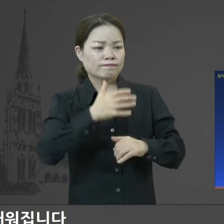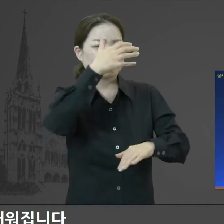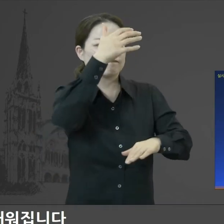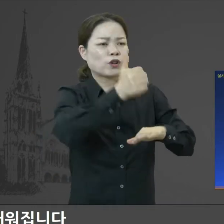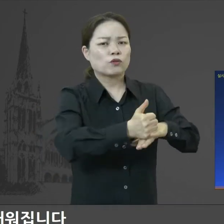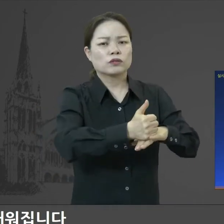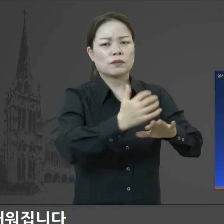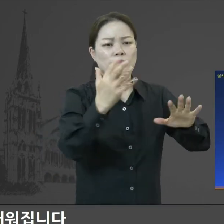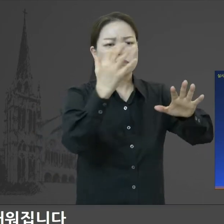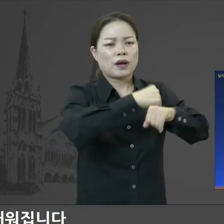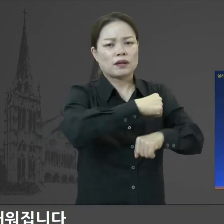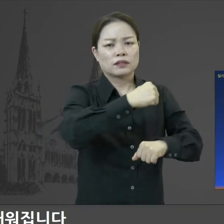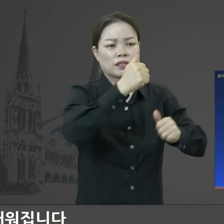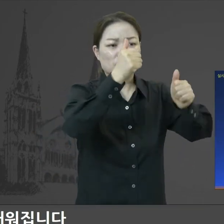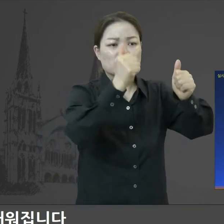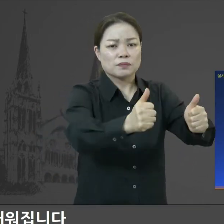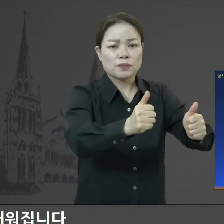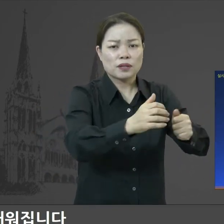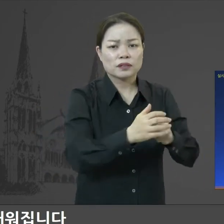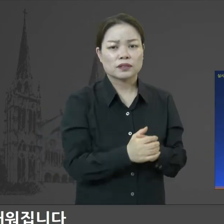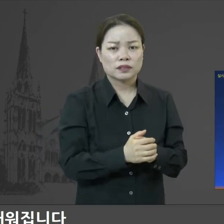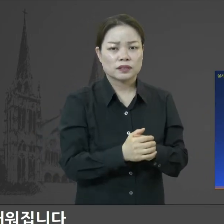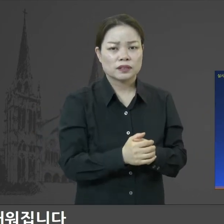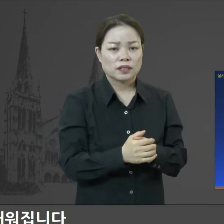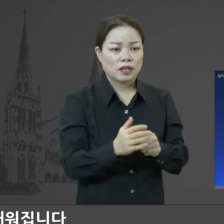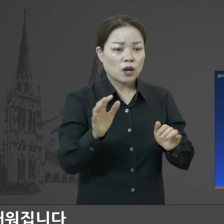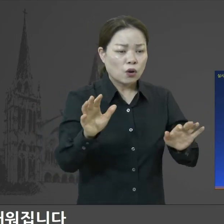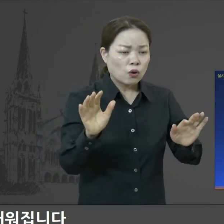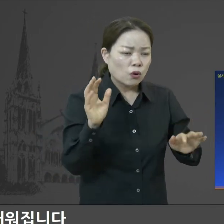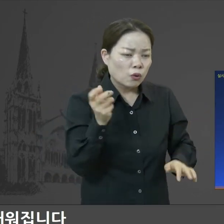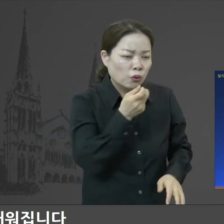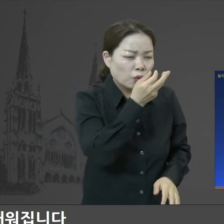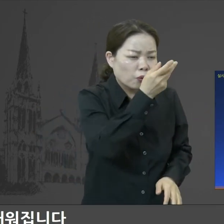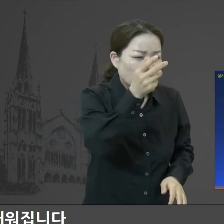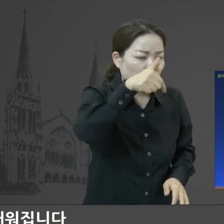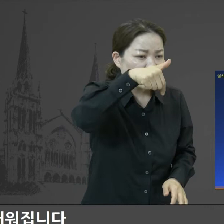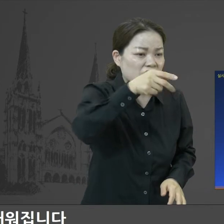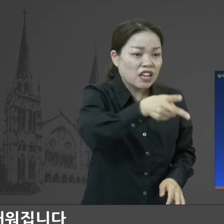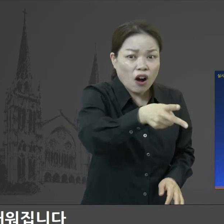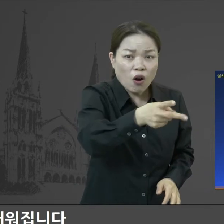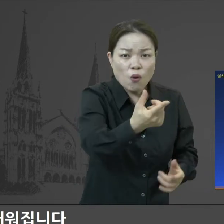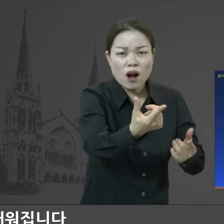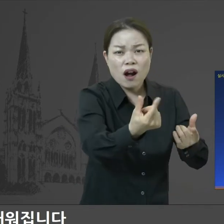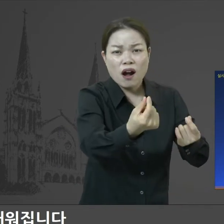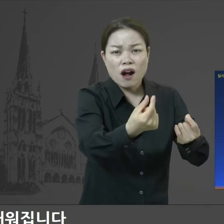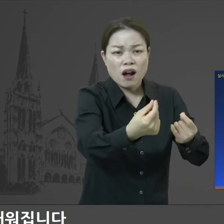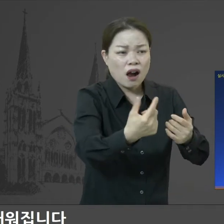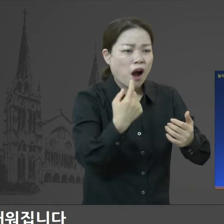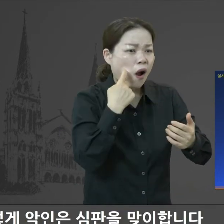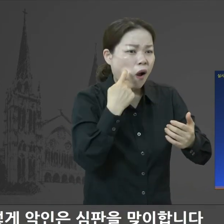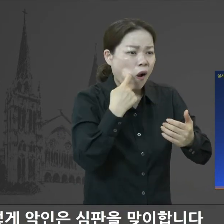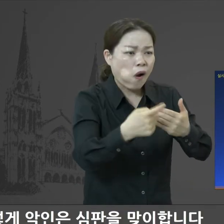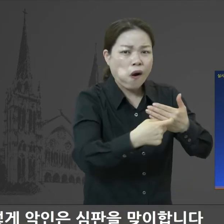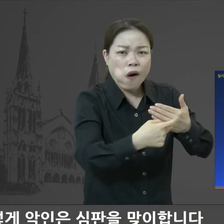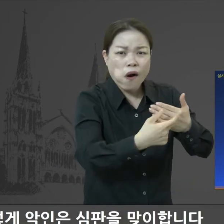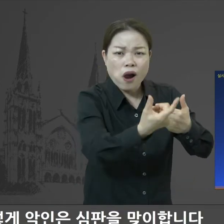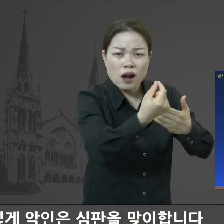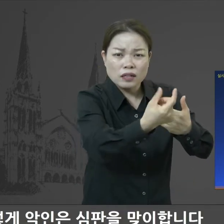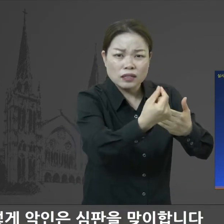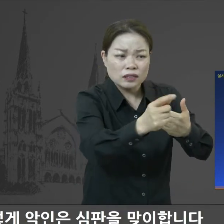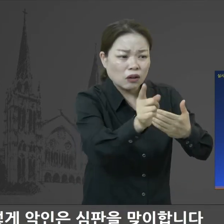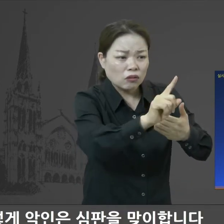말합니다. 바람에 날려 요동치는 겨와 같으니, 좌우로 흔들리는 겨와 같으니 거기에는 어떠한 의미도